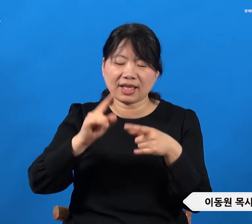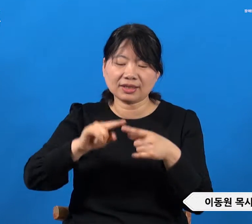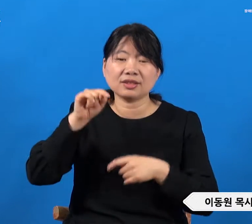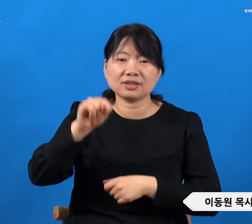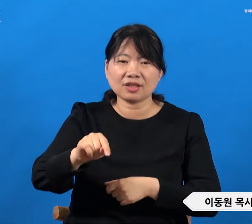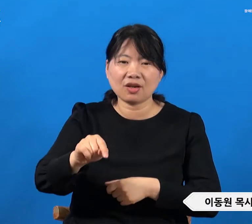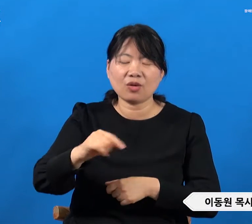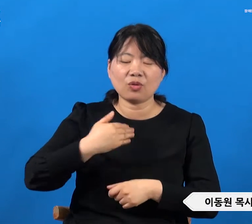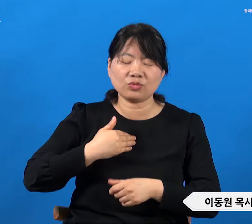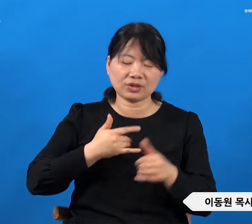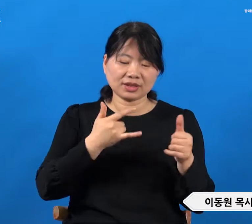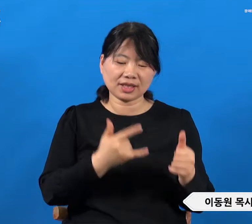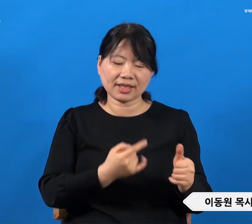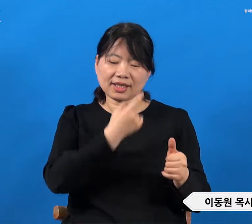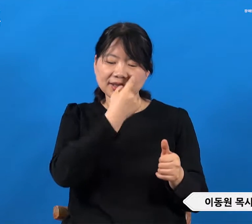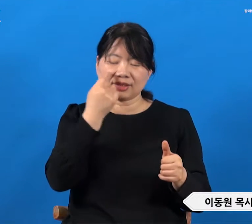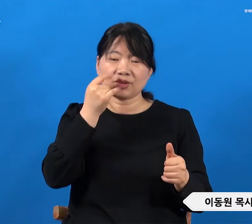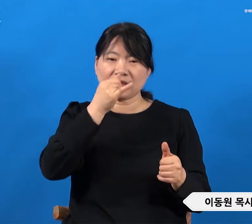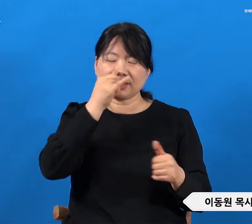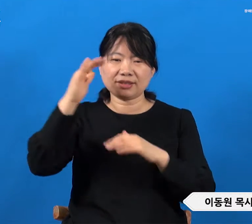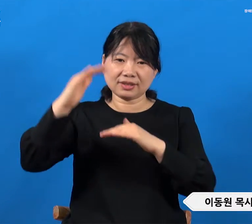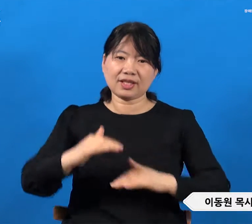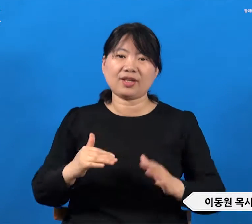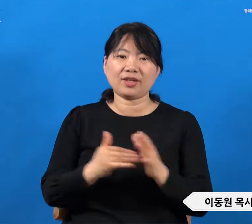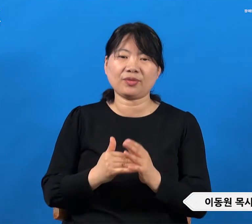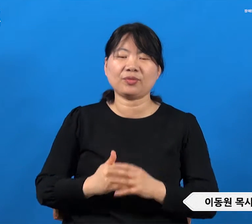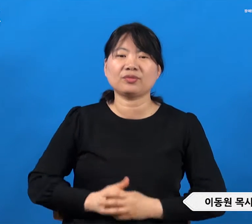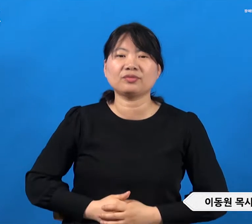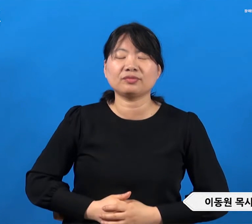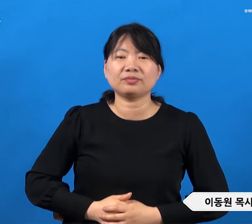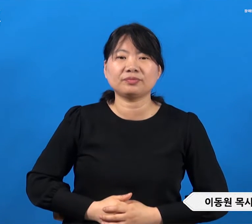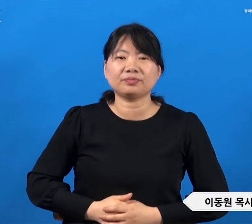이루어졌다는 것을 우리에게 증거하고 있는 내용입니다.